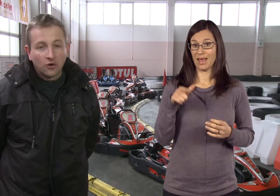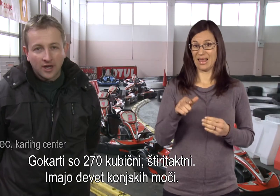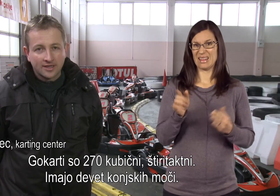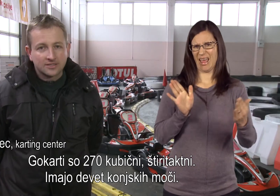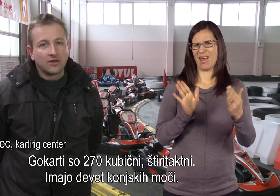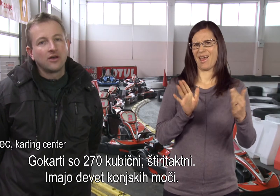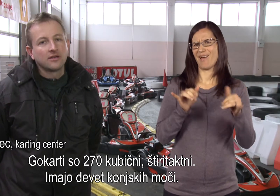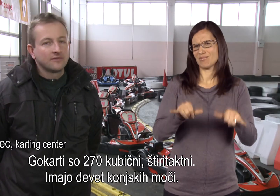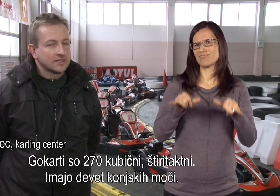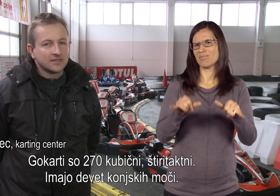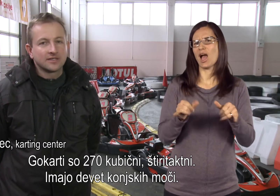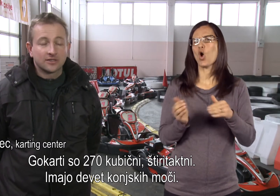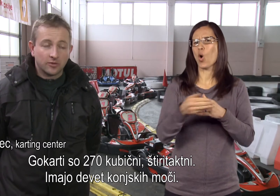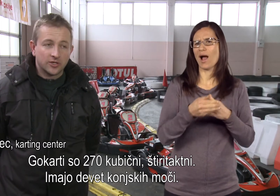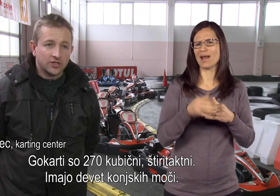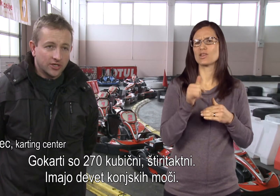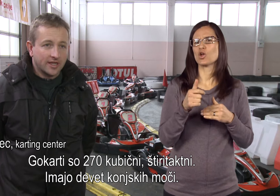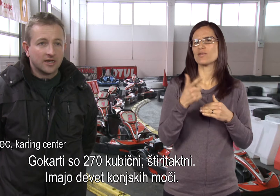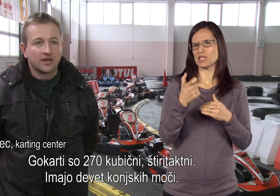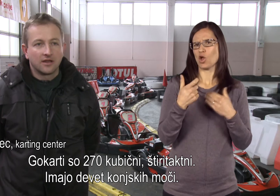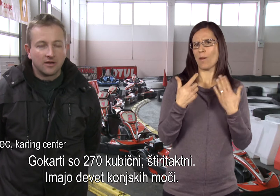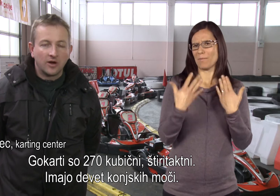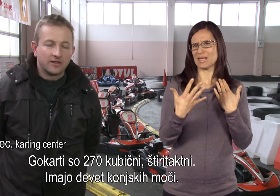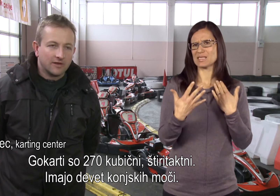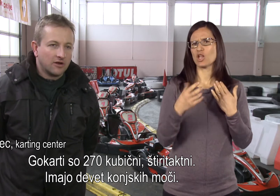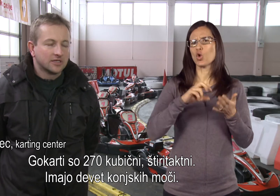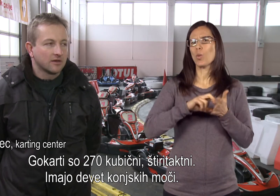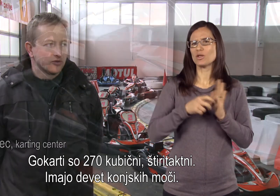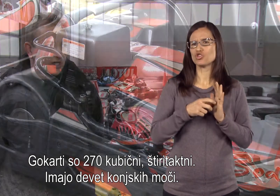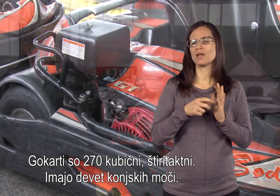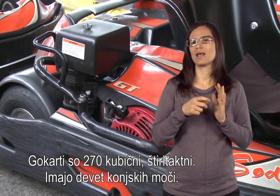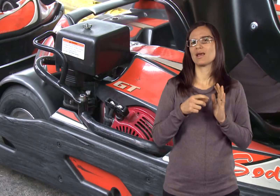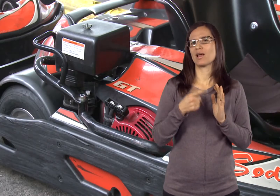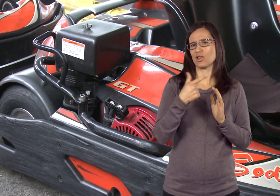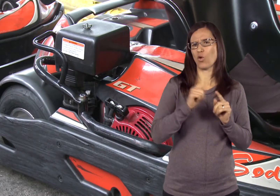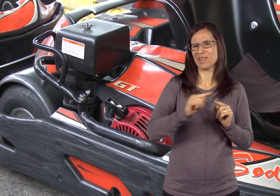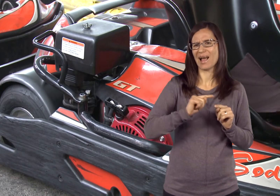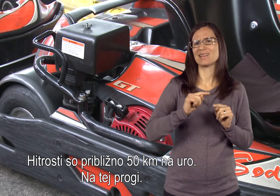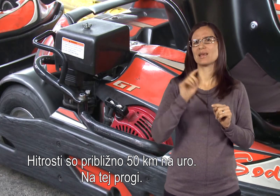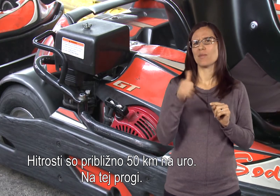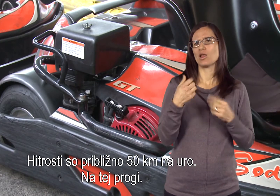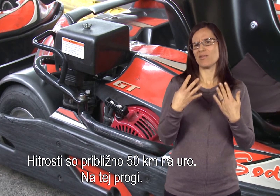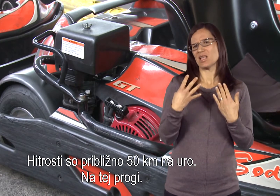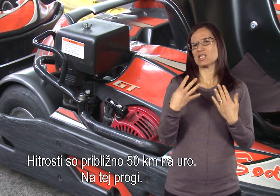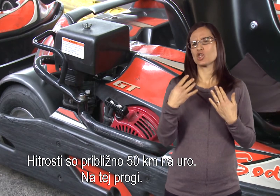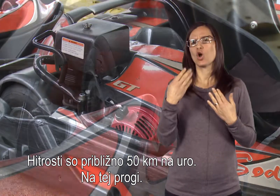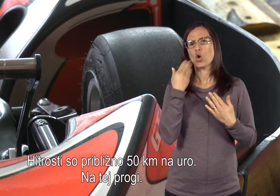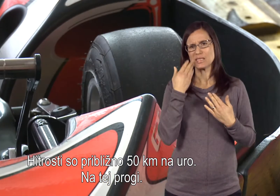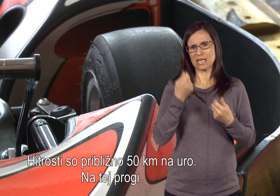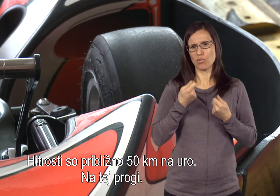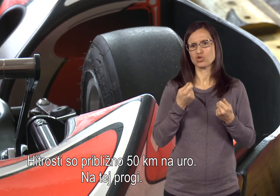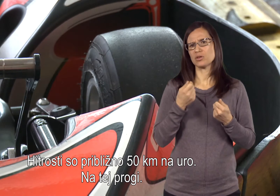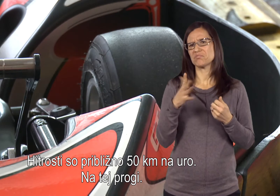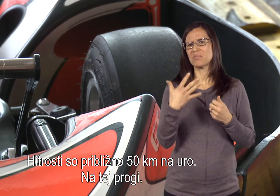Tile go-kardi so 270 kubični, štiritaktni, imajo 9 konjskih moči, hitrosti so približno